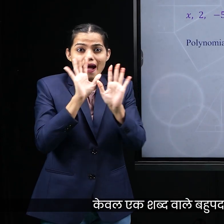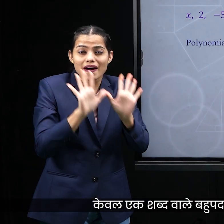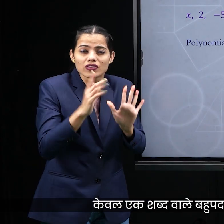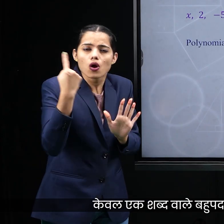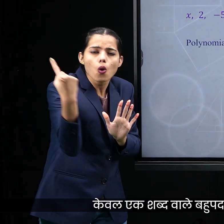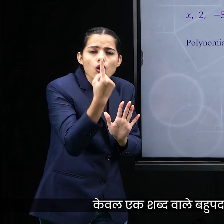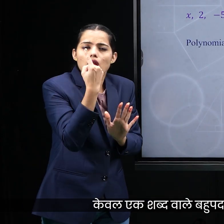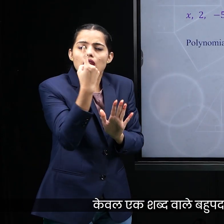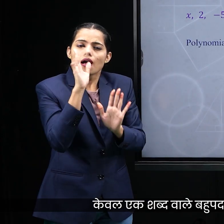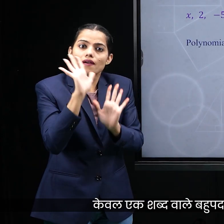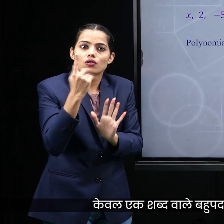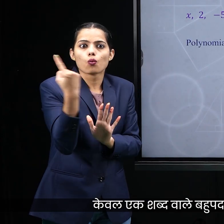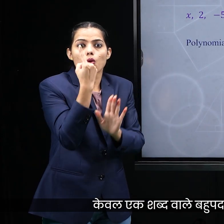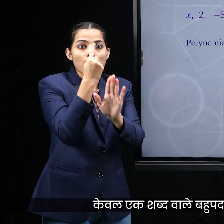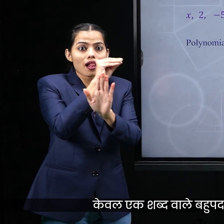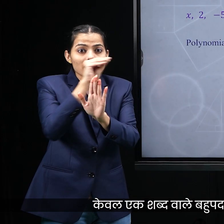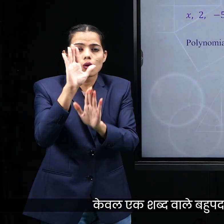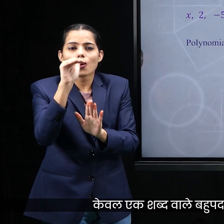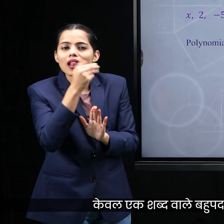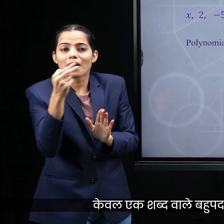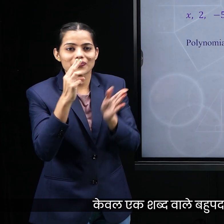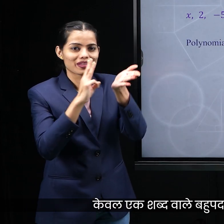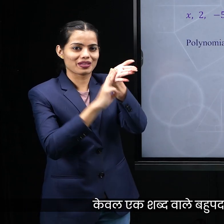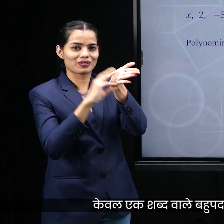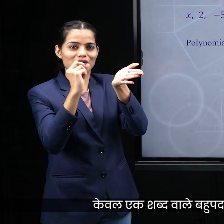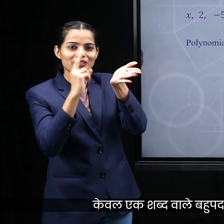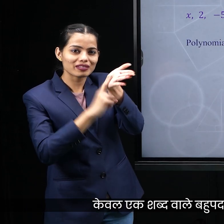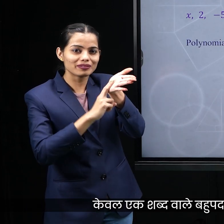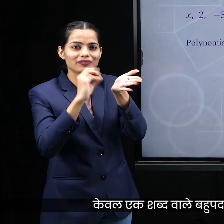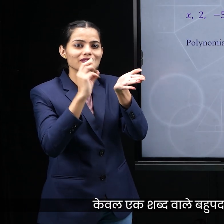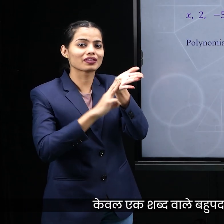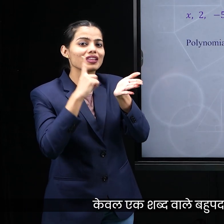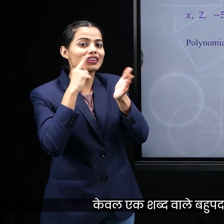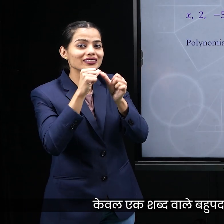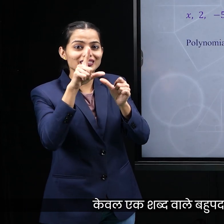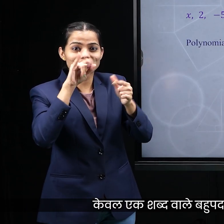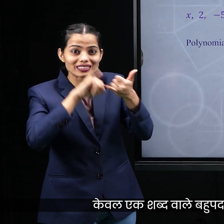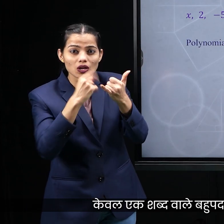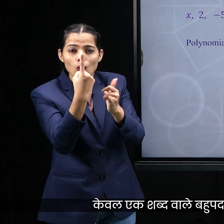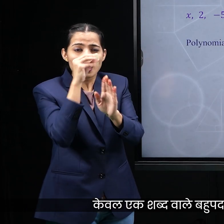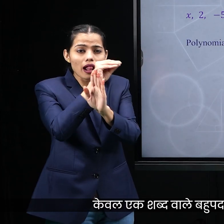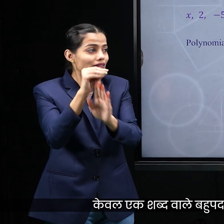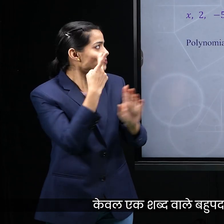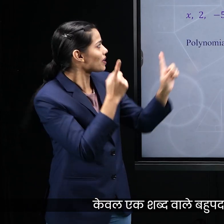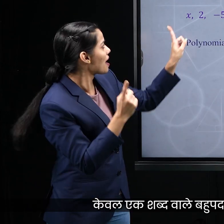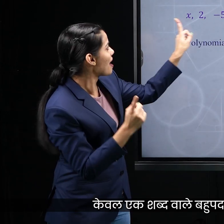केवल एक शब्द वाले बहुपद को एक पद कहा जाता है। मोनो का अर्थ